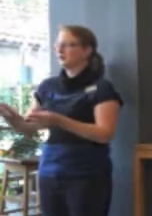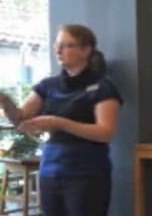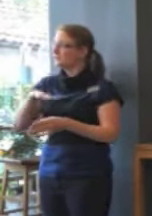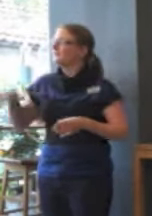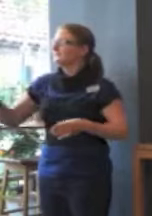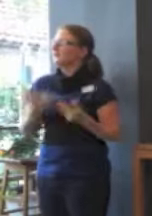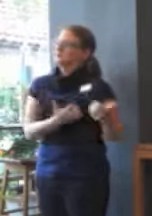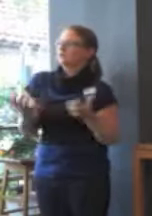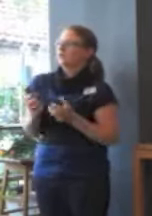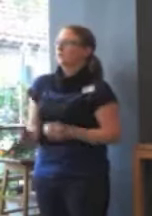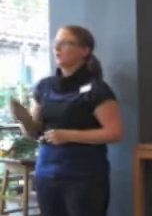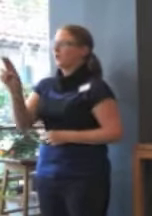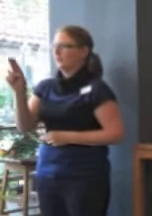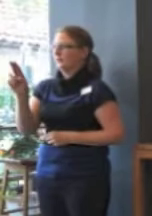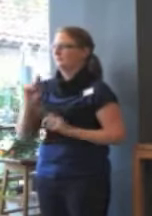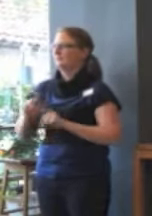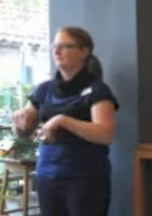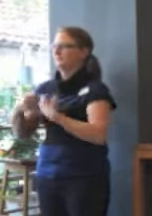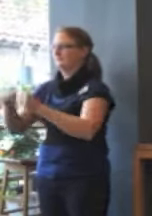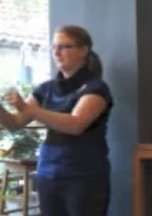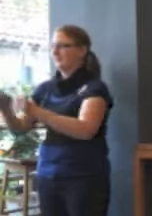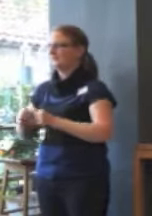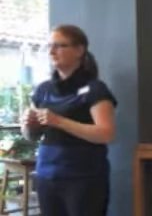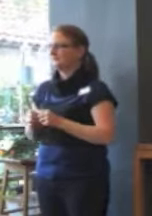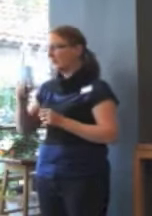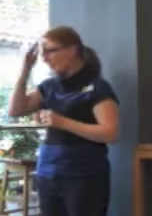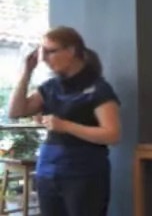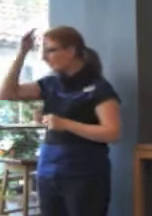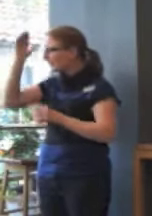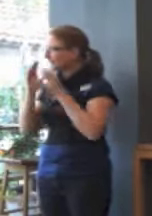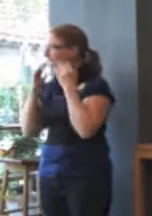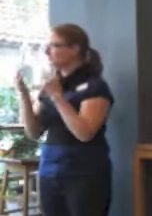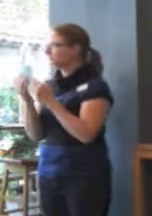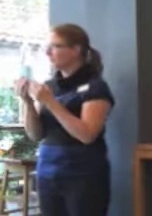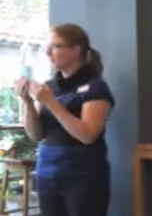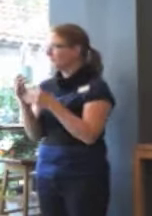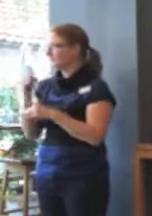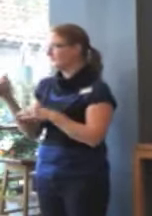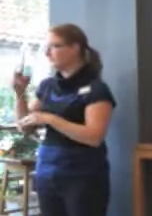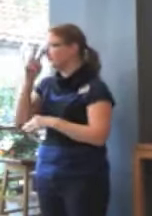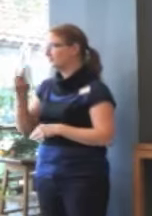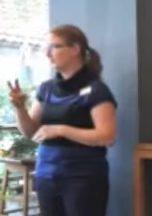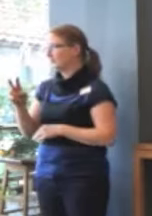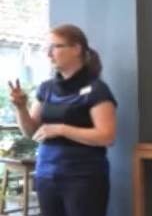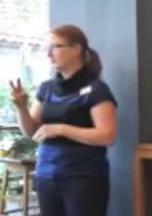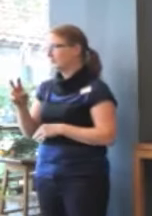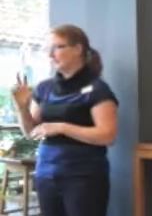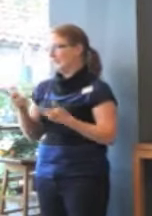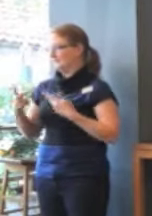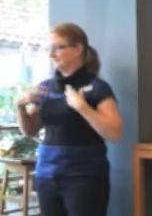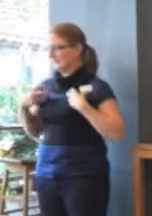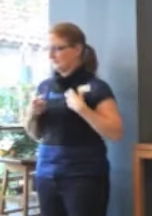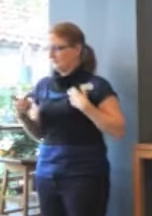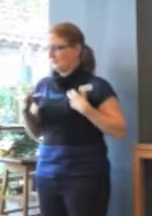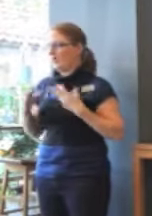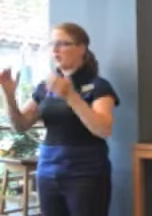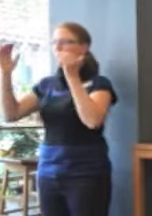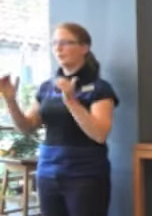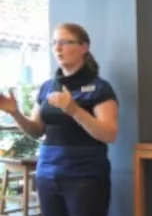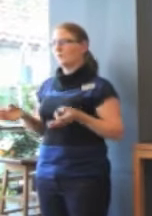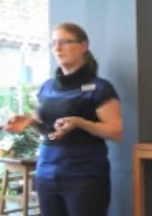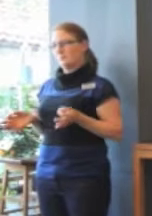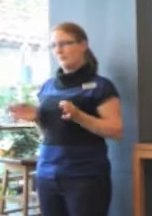verksamheten. Och äldreomsorgen präglas ju av att det ofta, de anställda ofta har en ganska låg